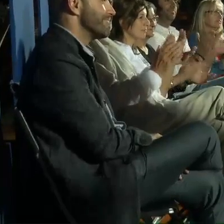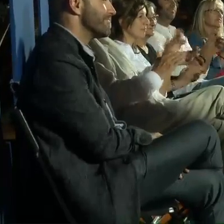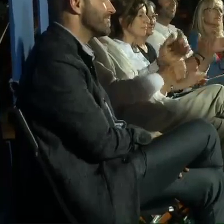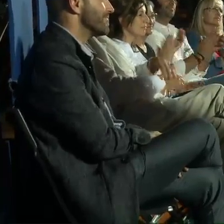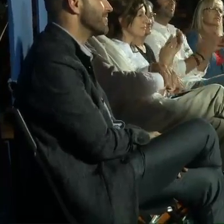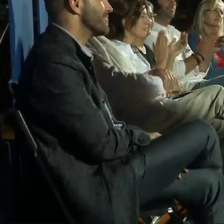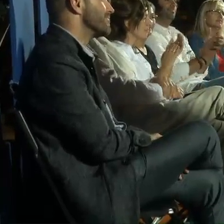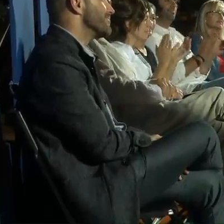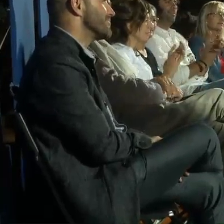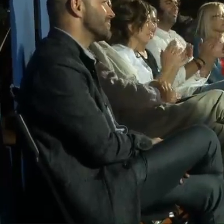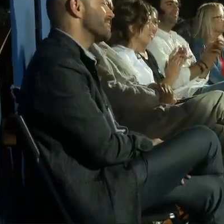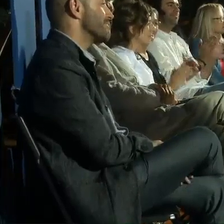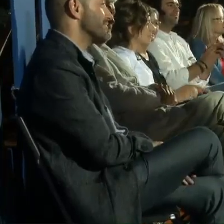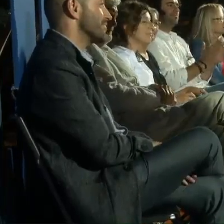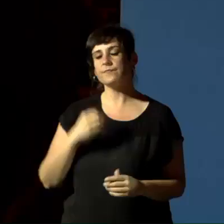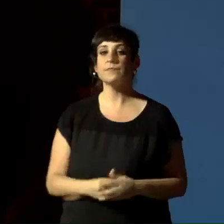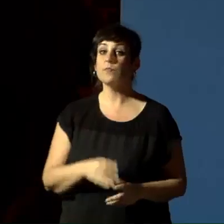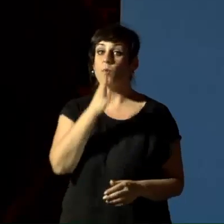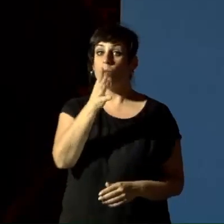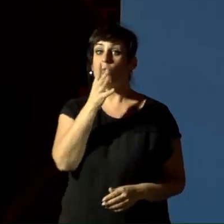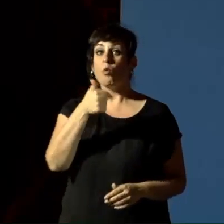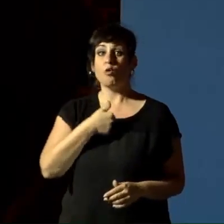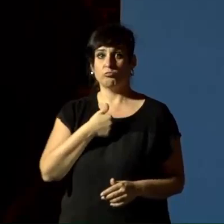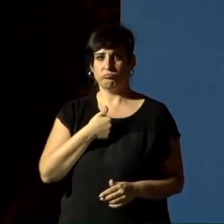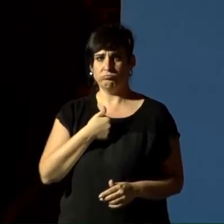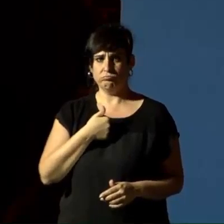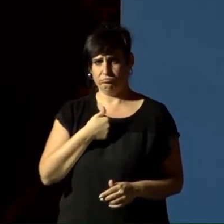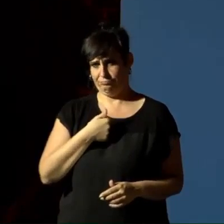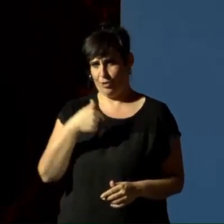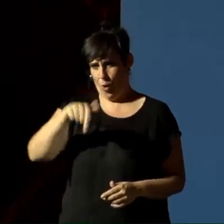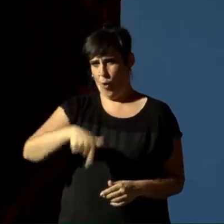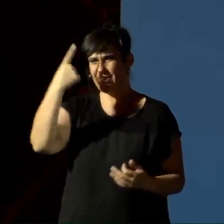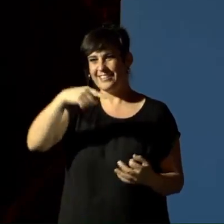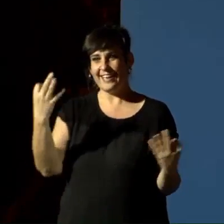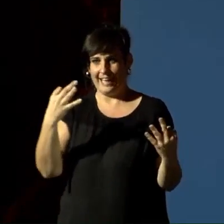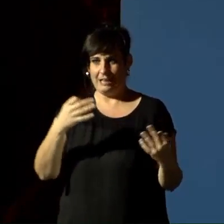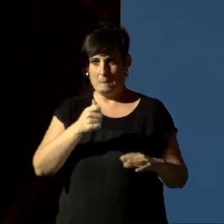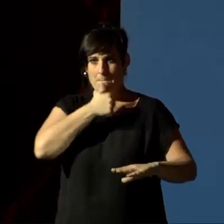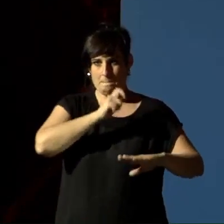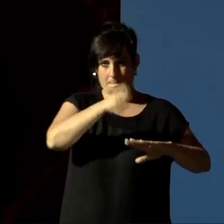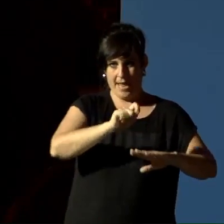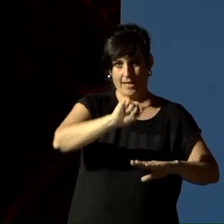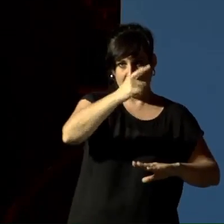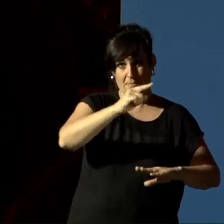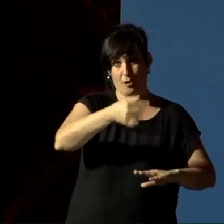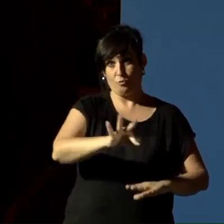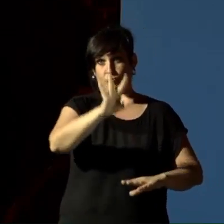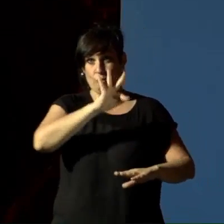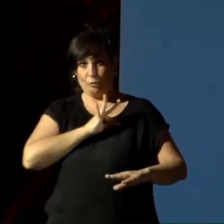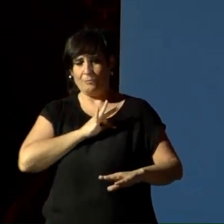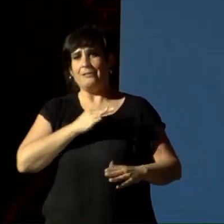E como hoxe xe sabía que iba a falar despois de Xosé Manuel, pois empecé a pensar un pouco